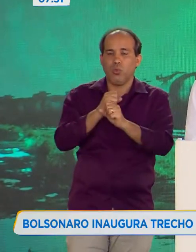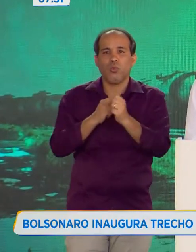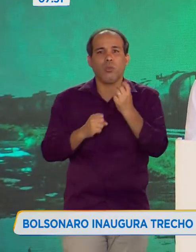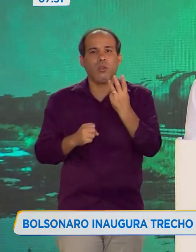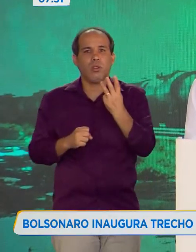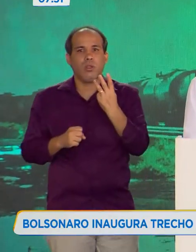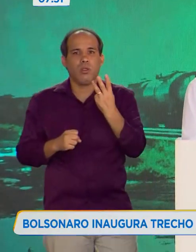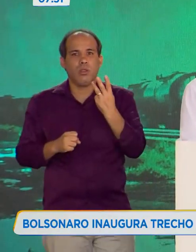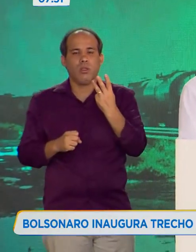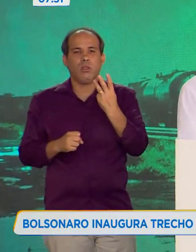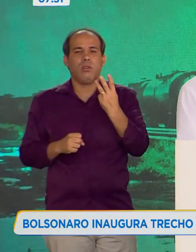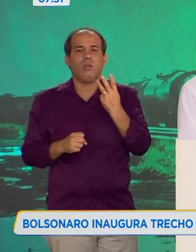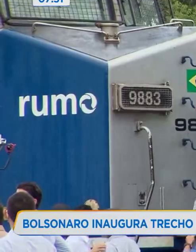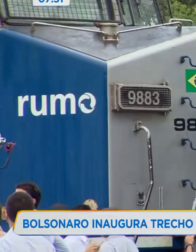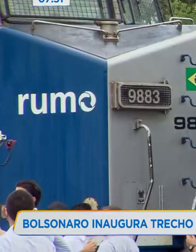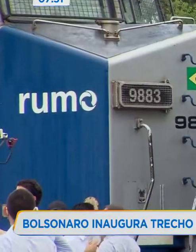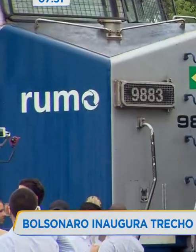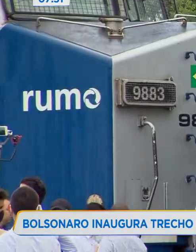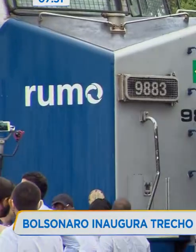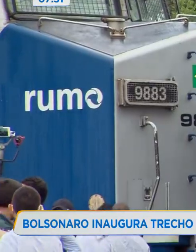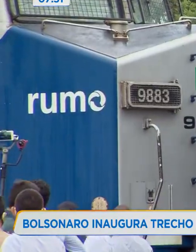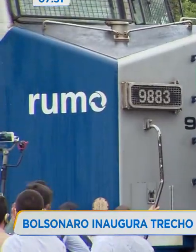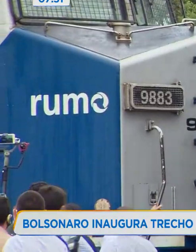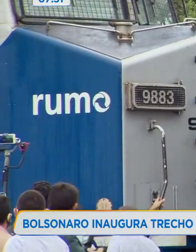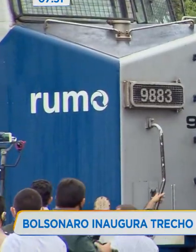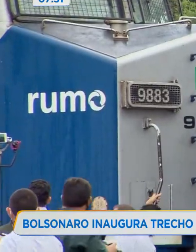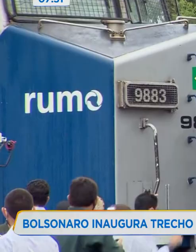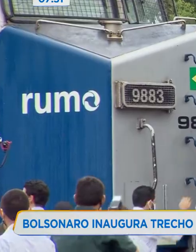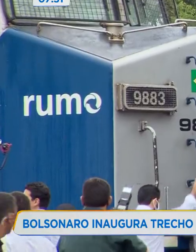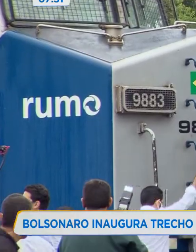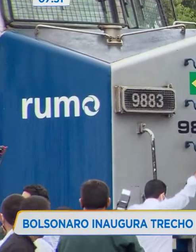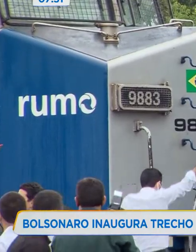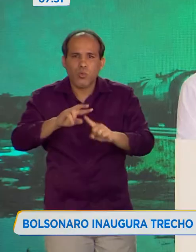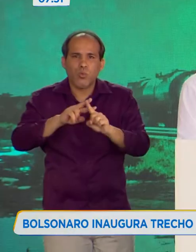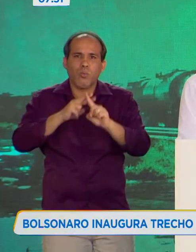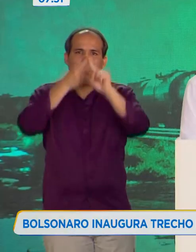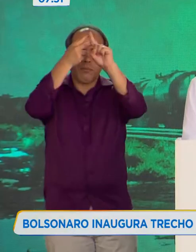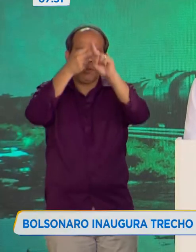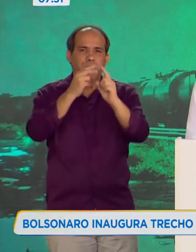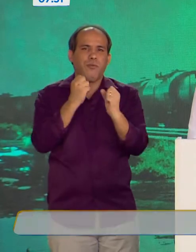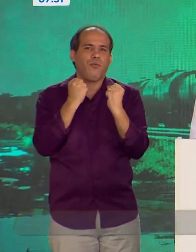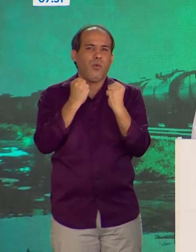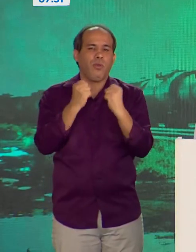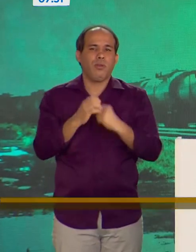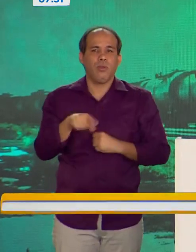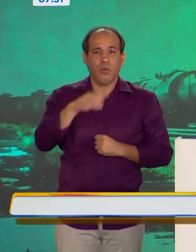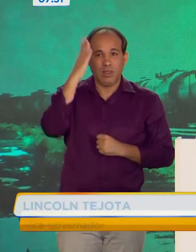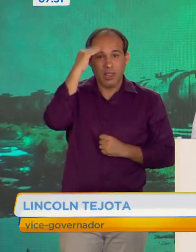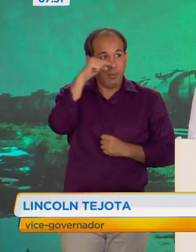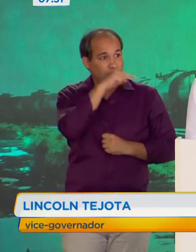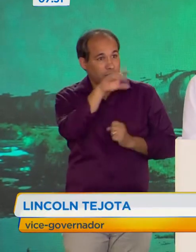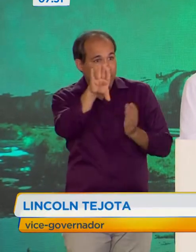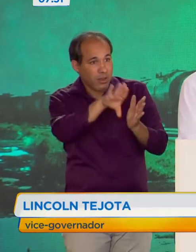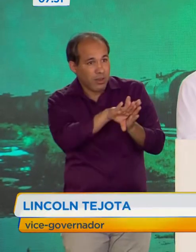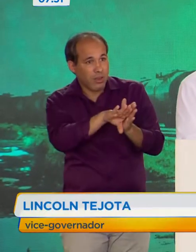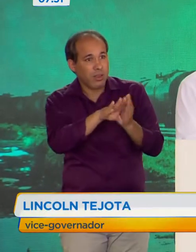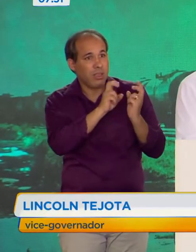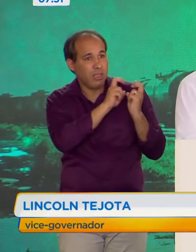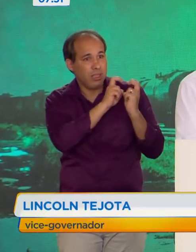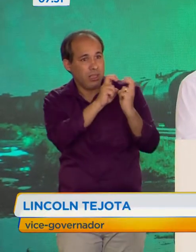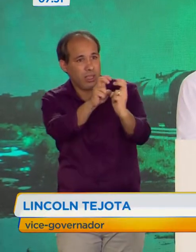TJ falou da importância da ferrovia para o agronegócio goiano. Nós sabemos que um terminal como esse vai